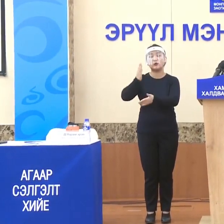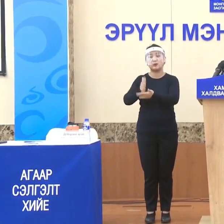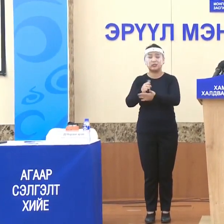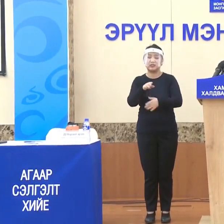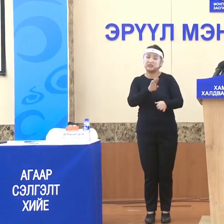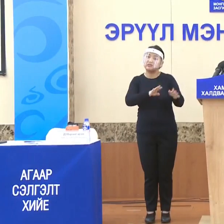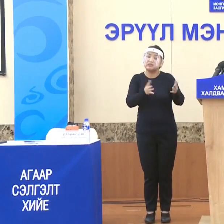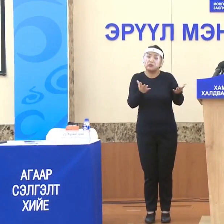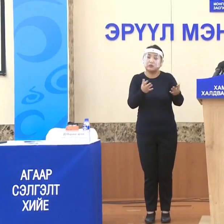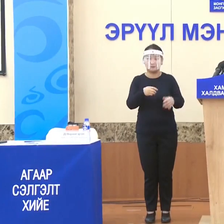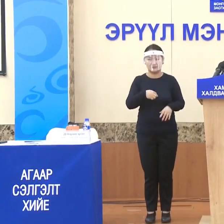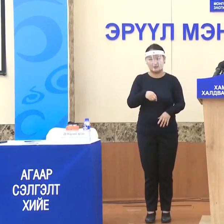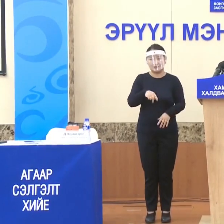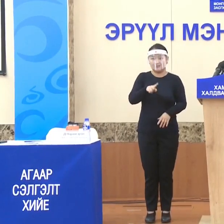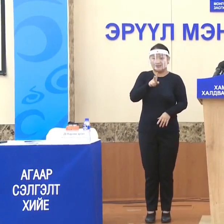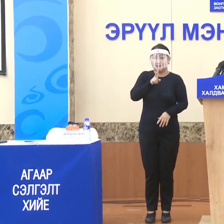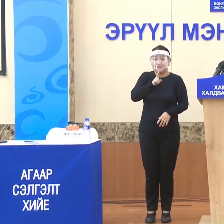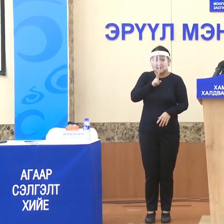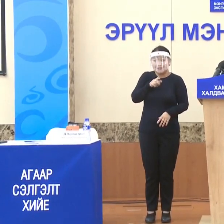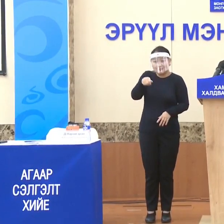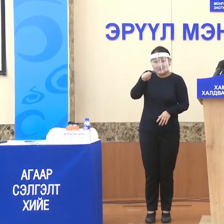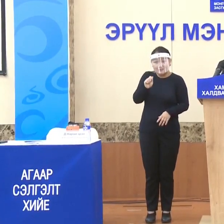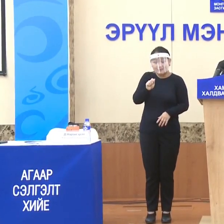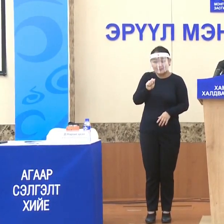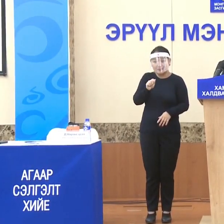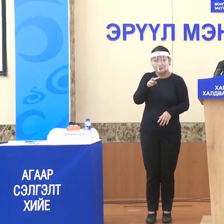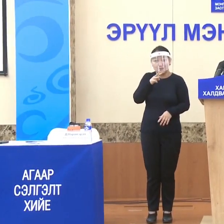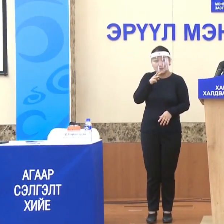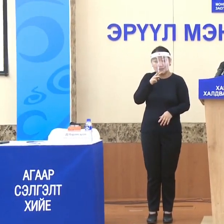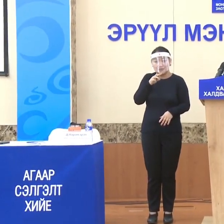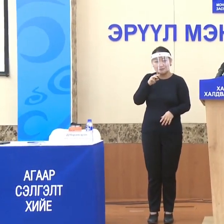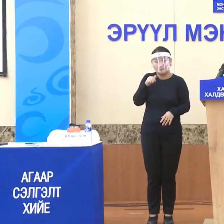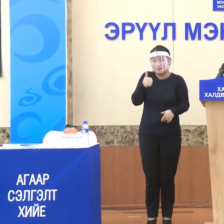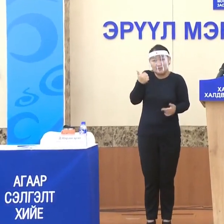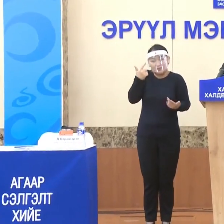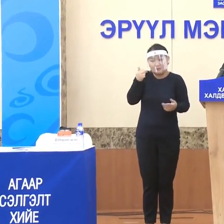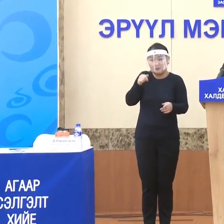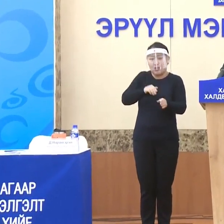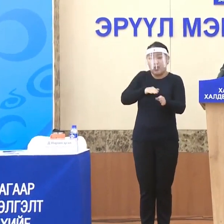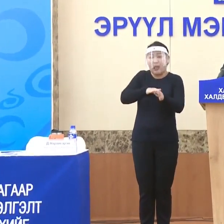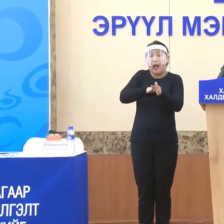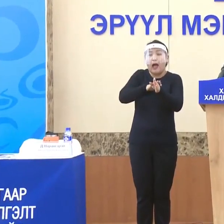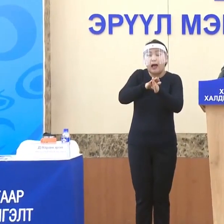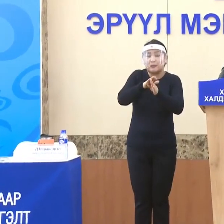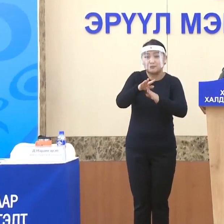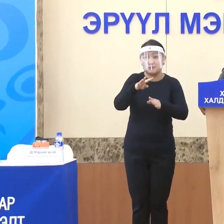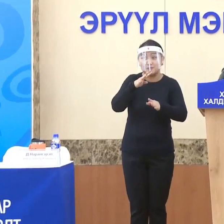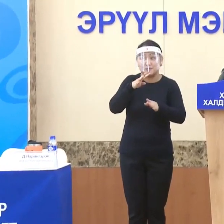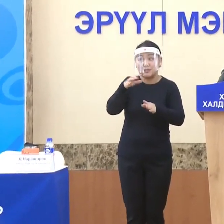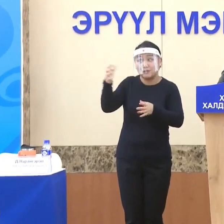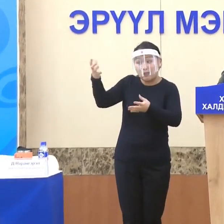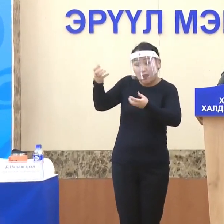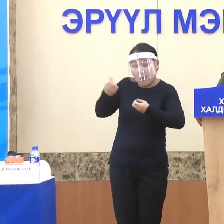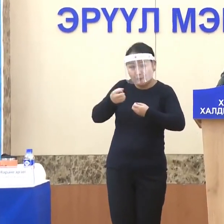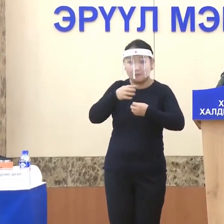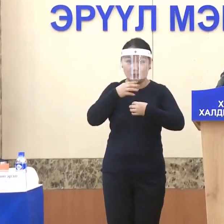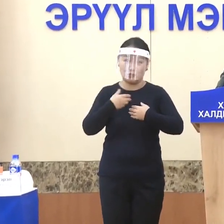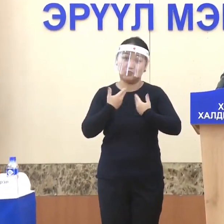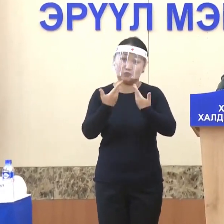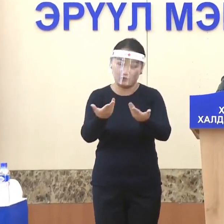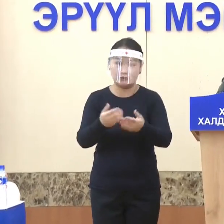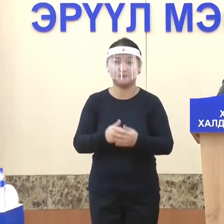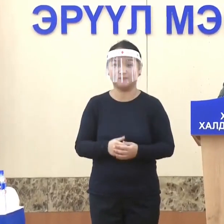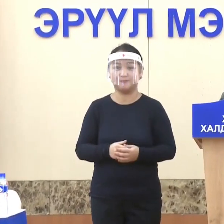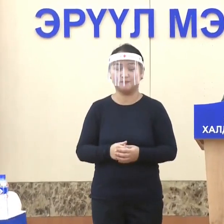За цалингийн талаар мэдээллийг сайн тодруулж агаад бол хэлье. Ер нь бол эрдэм тэмч нар яг хангалттай одоо цалингаа авч байгаа гэсэн мэдээлэлтэй